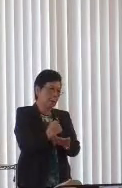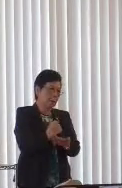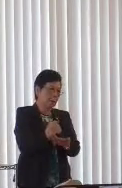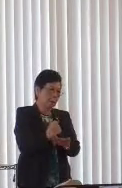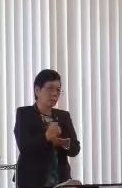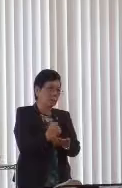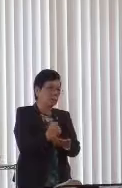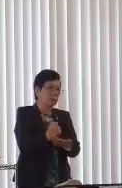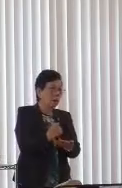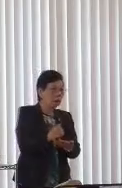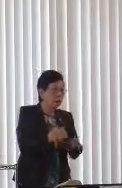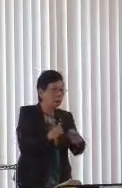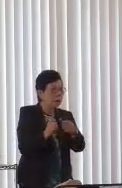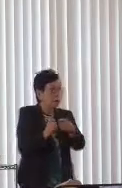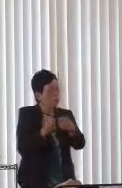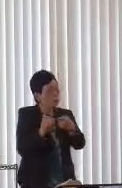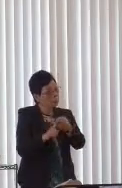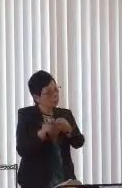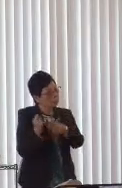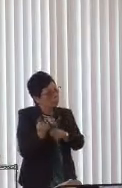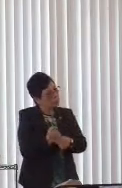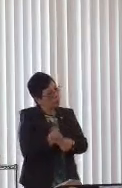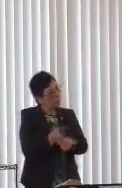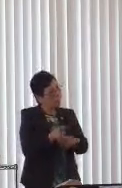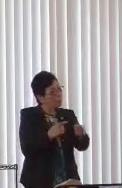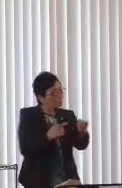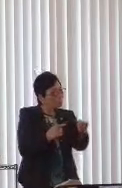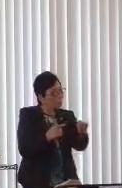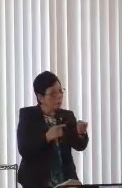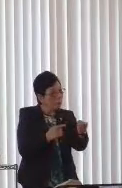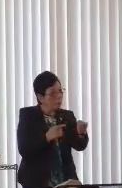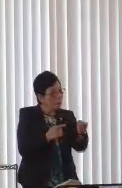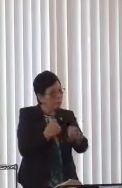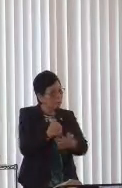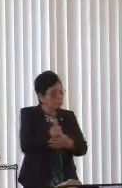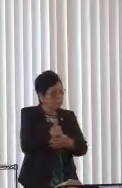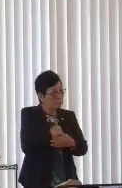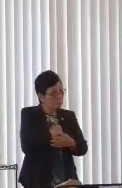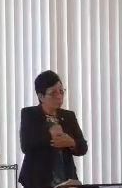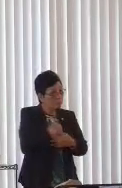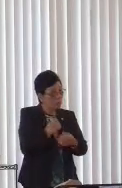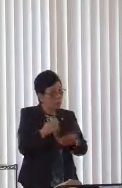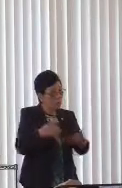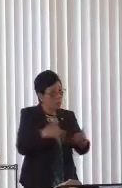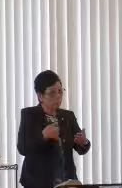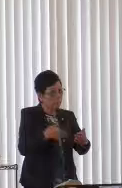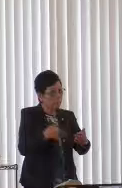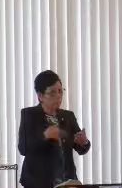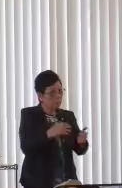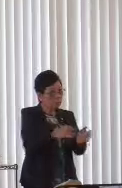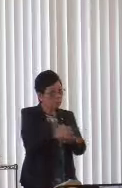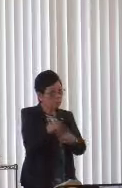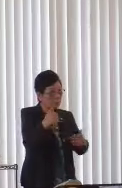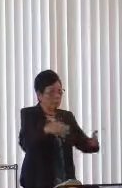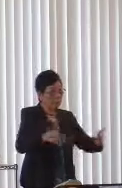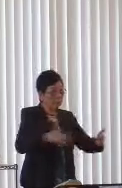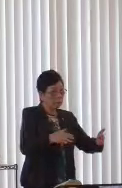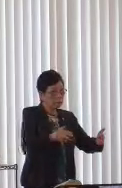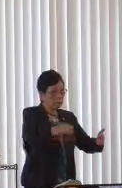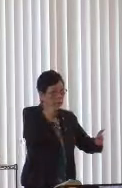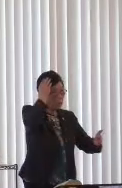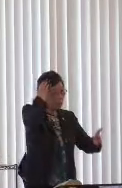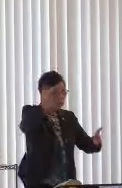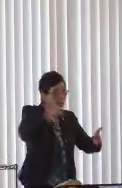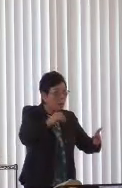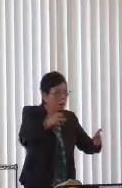聖書を読んでいきますとですね、実はこの25章は、今の10人の乙女